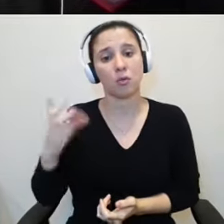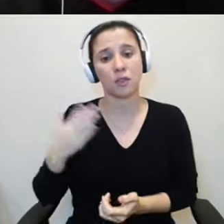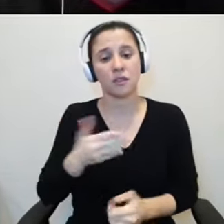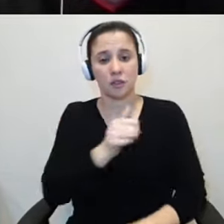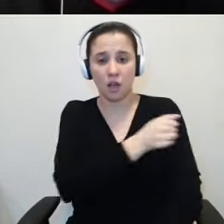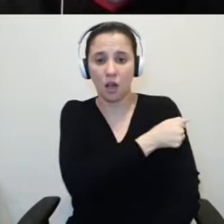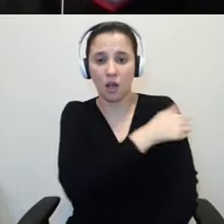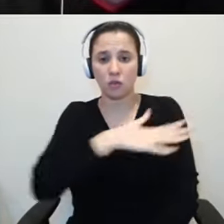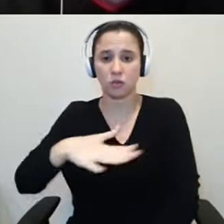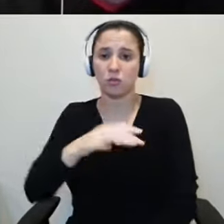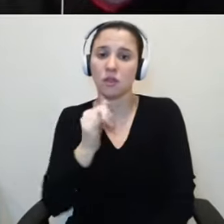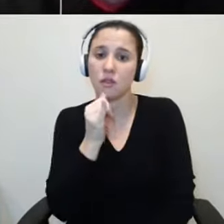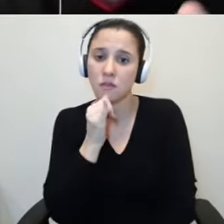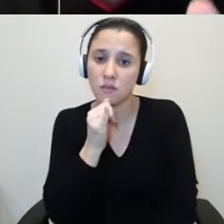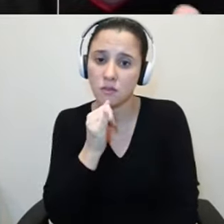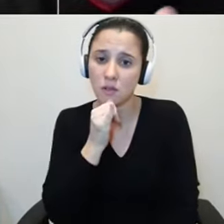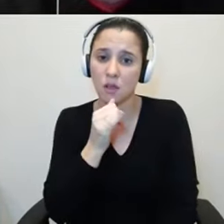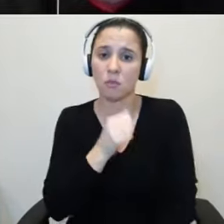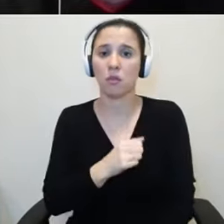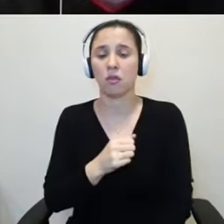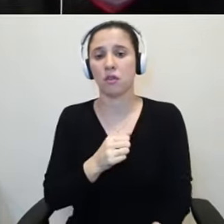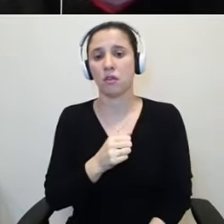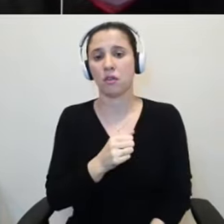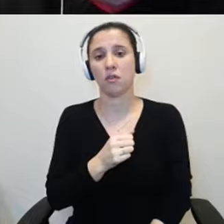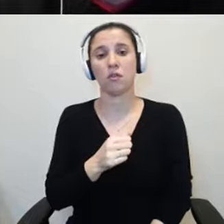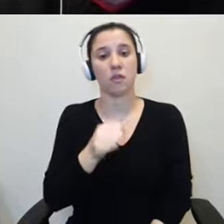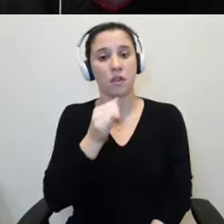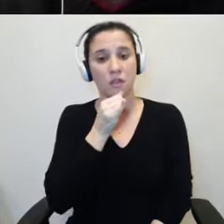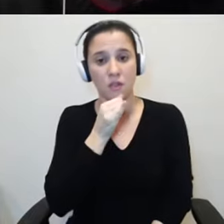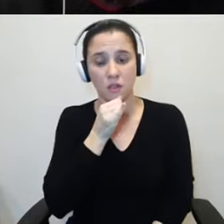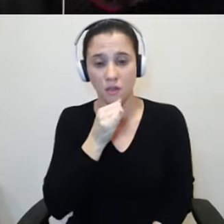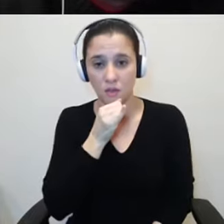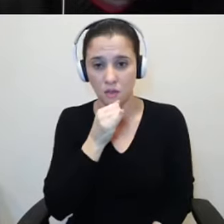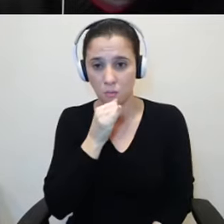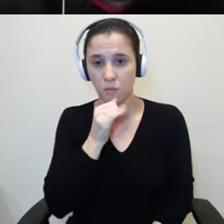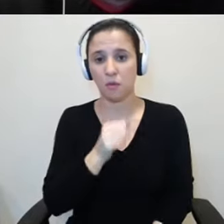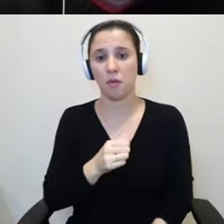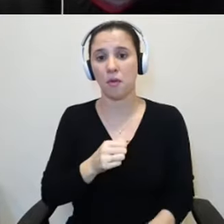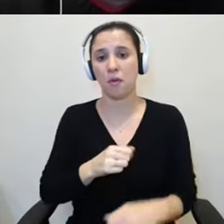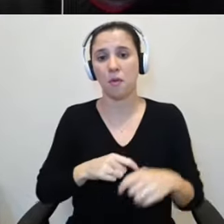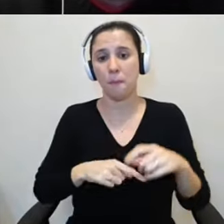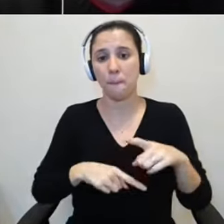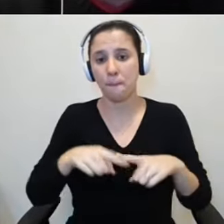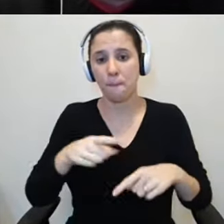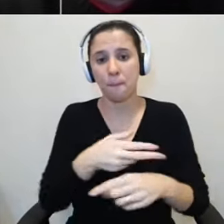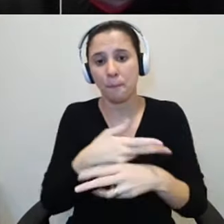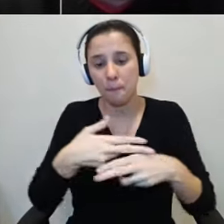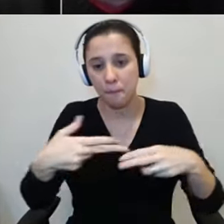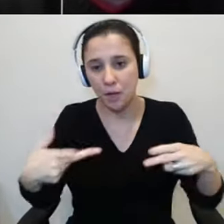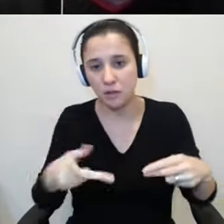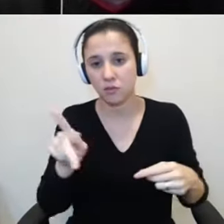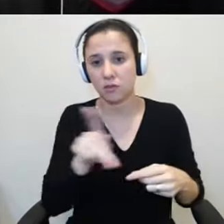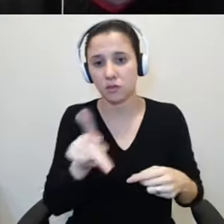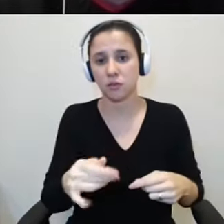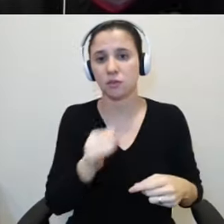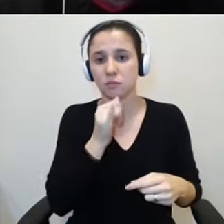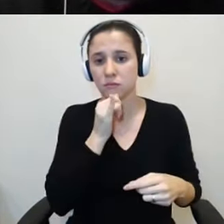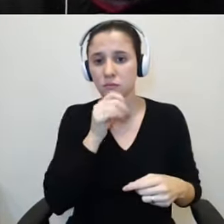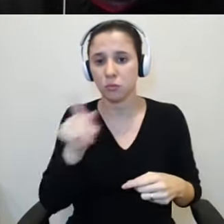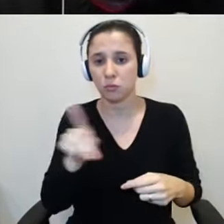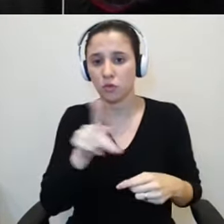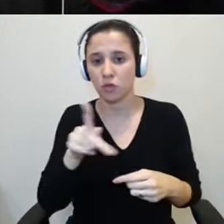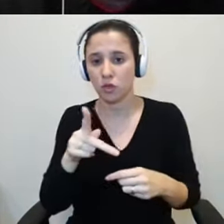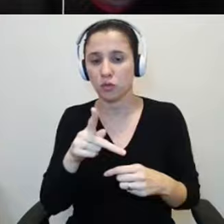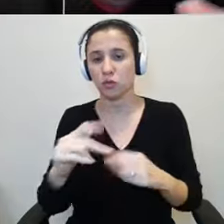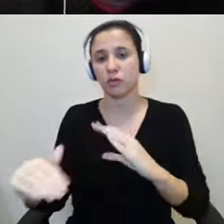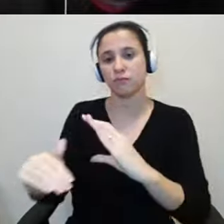por exemplo, o material ele era enviado a priori para a Priscila e tudo mais, né, que está aqui nos ajudando na live, ela fazia